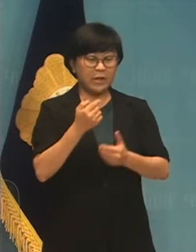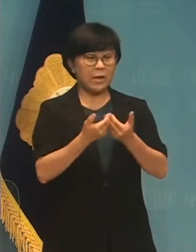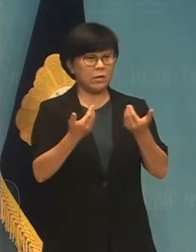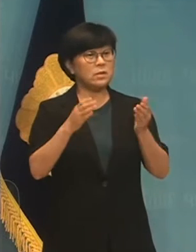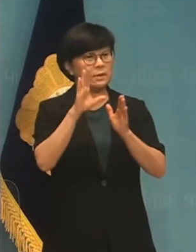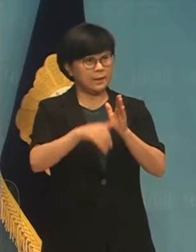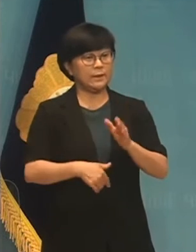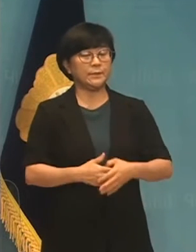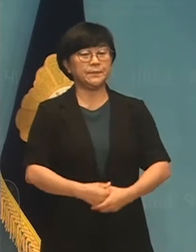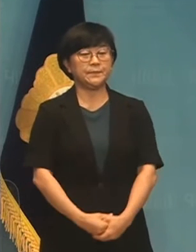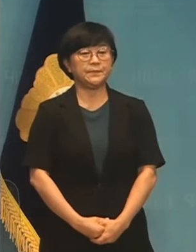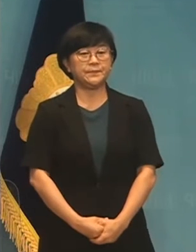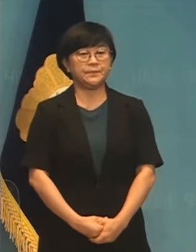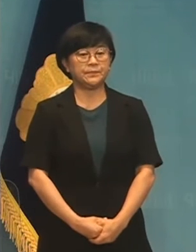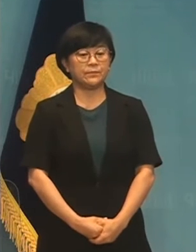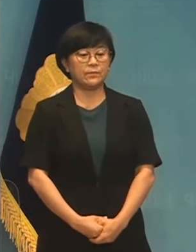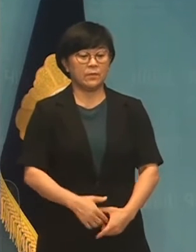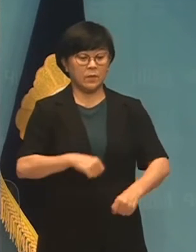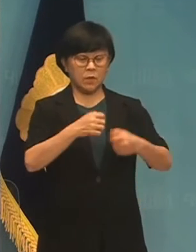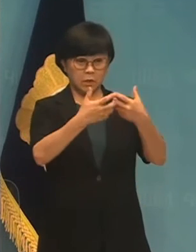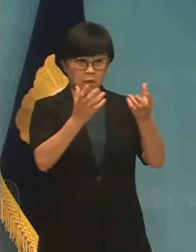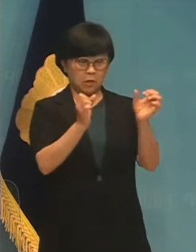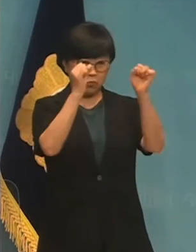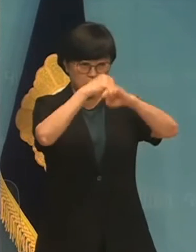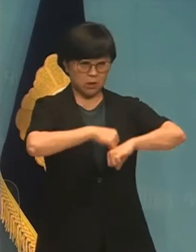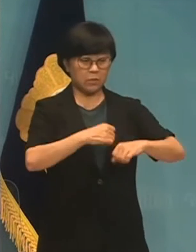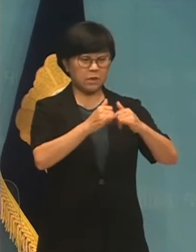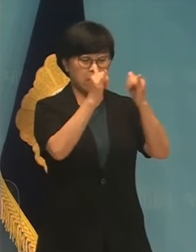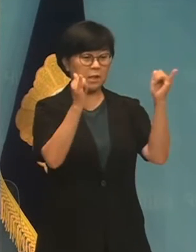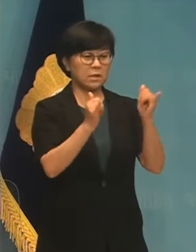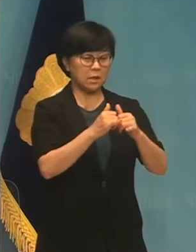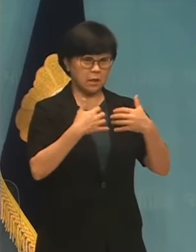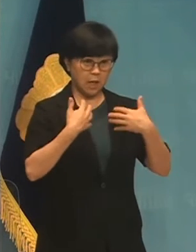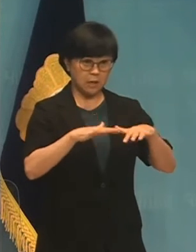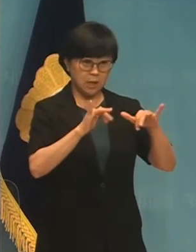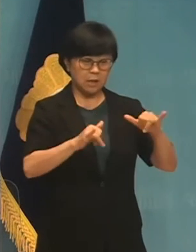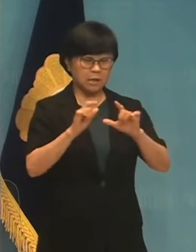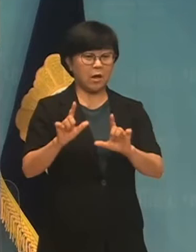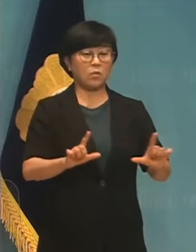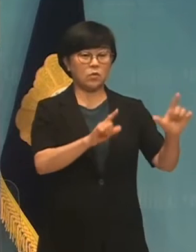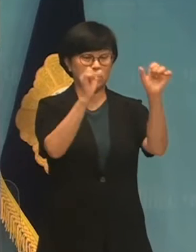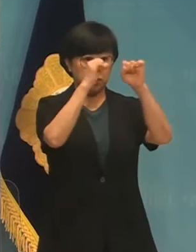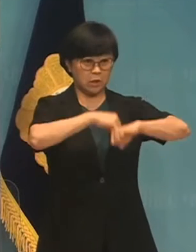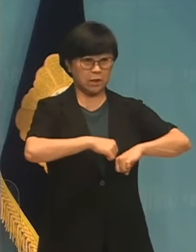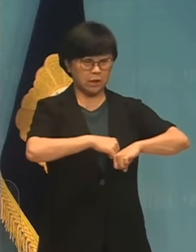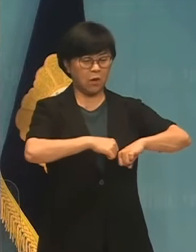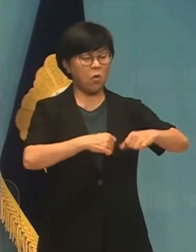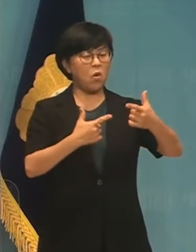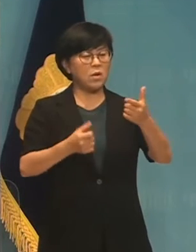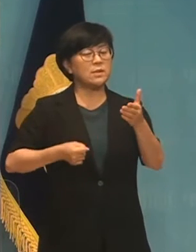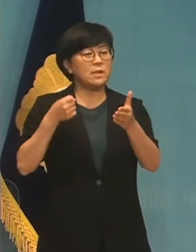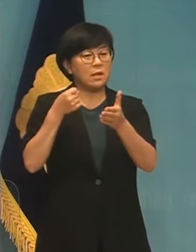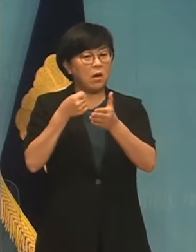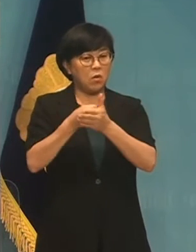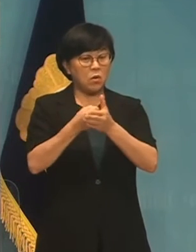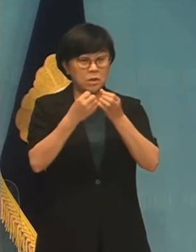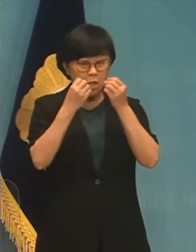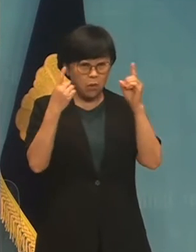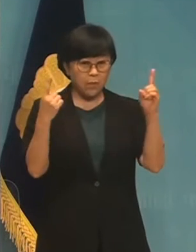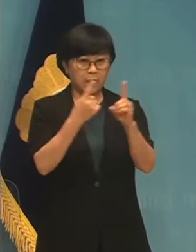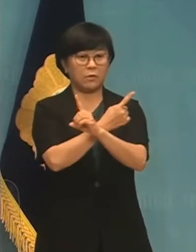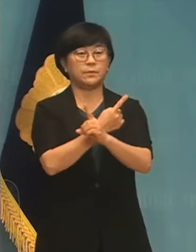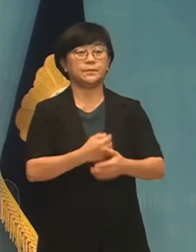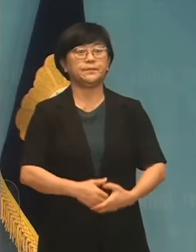합니다. 정의당이 무너지면 사회적 약자들의 삶도 무너진다는 절체절명의 각오로 새로 태어날